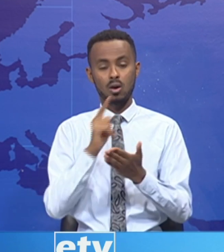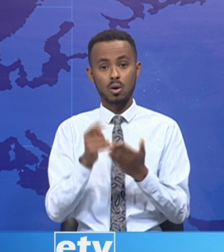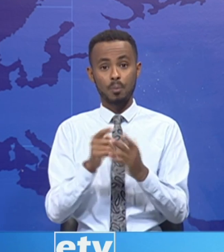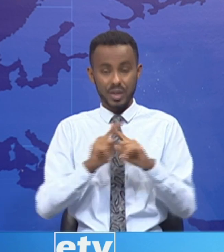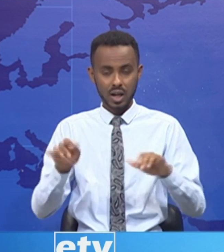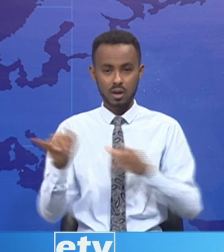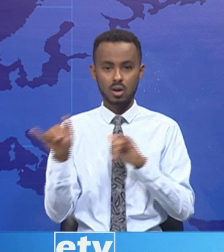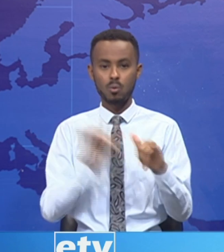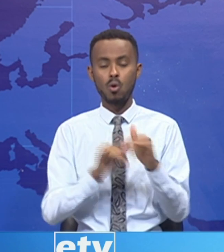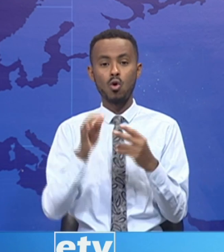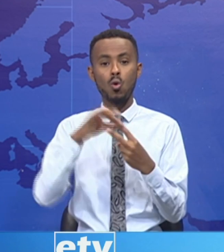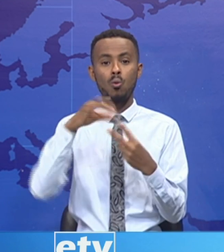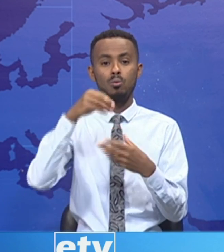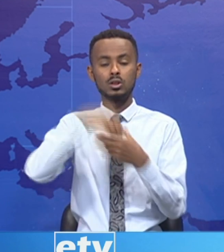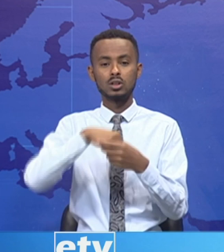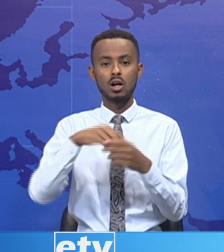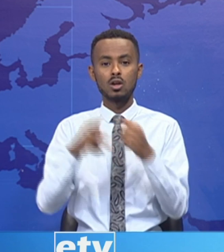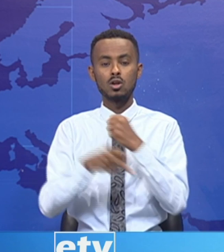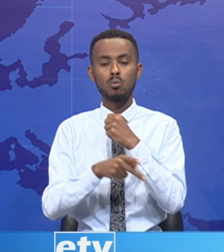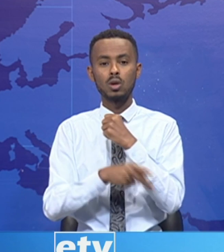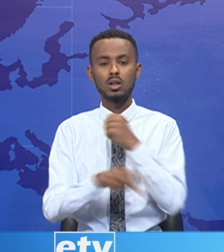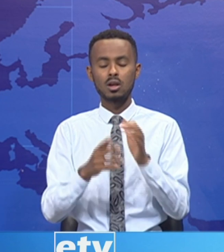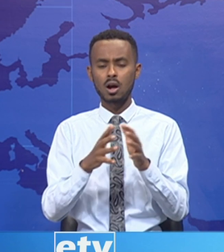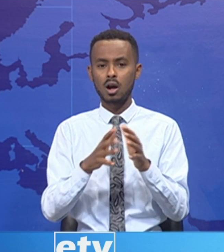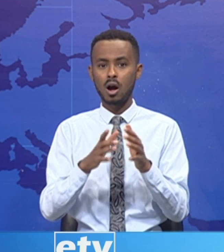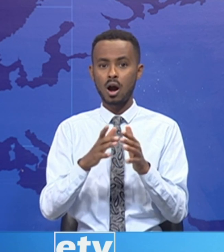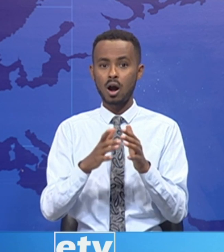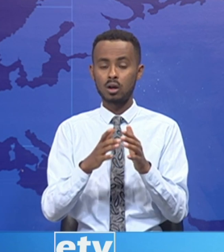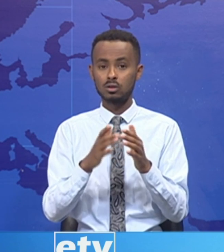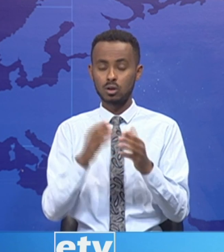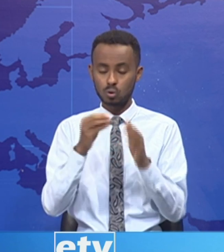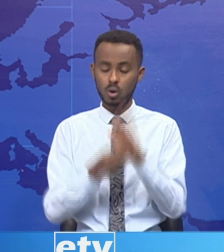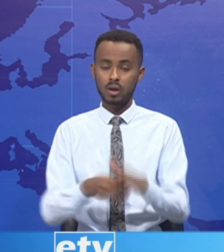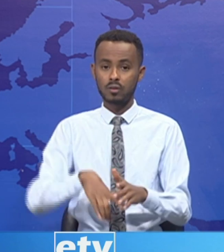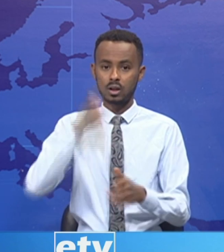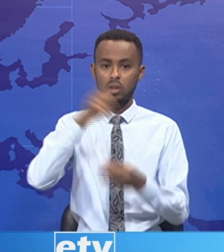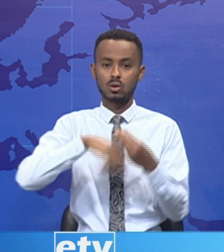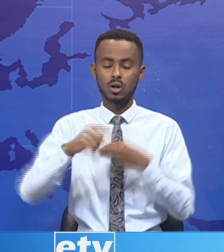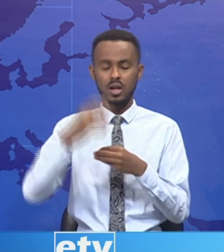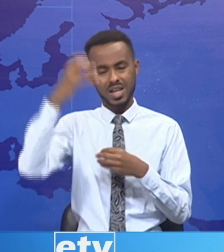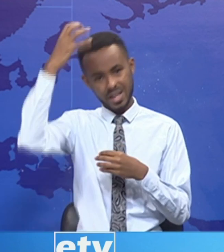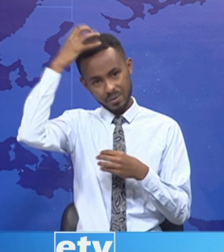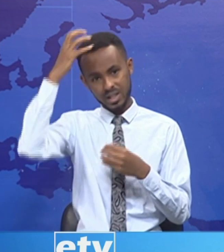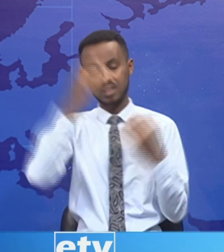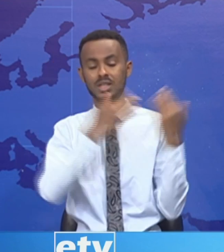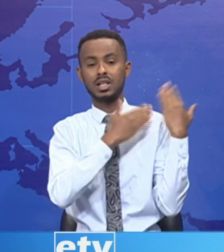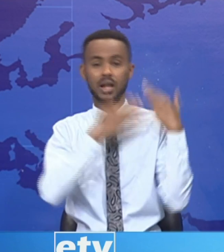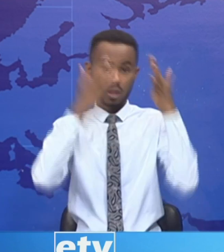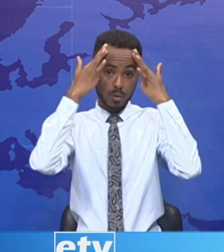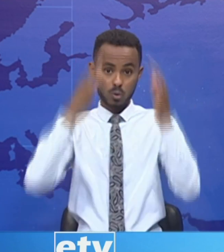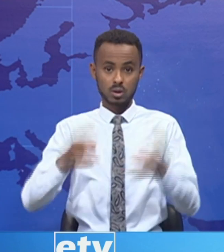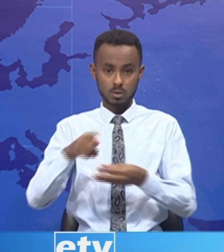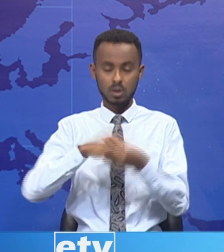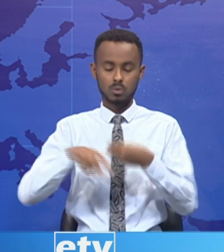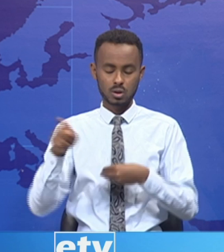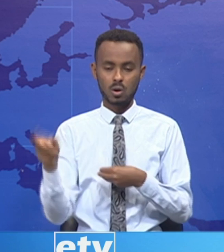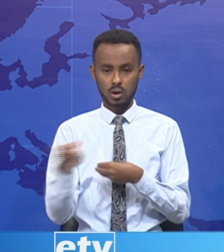በተለይ ደግሞ ምርጫ የፖለቲካ ስቴኩ በጣም ከፍተኛ ስለሆነ የመንግስት ስልጣን የሚወሰንበትም ስለሆነ